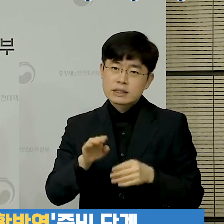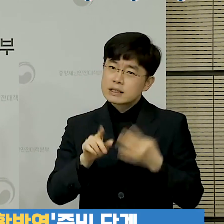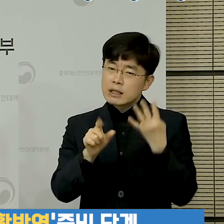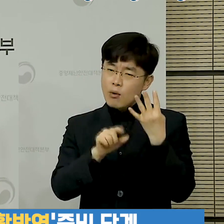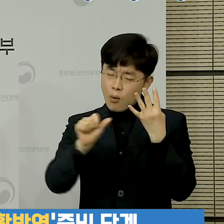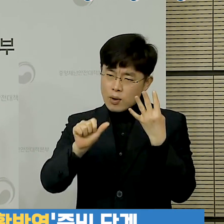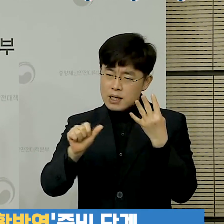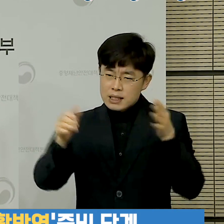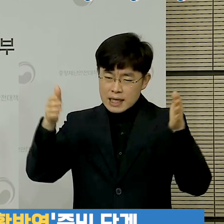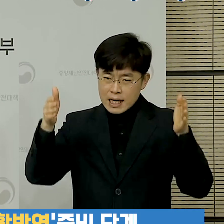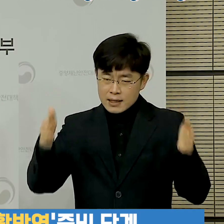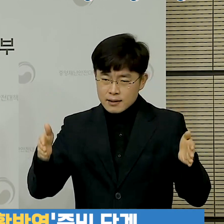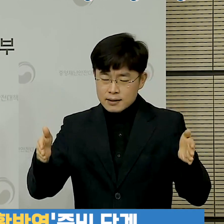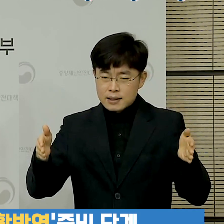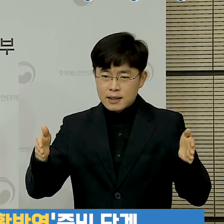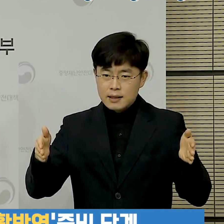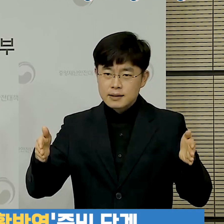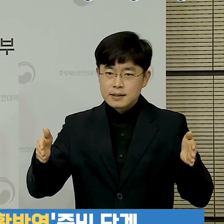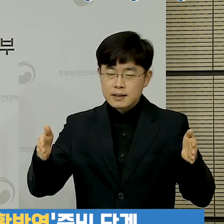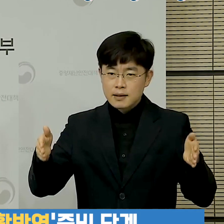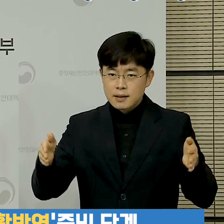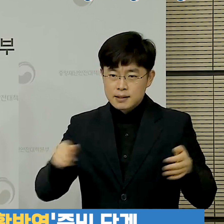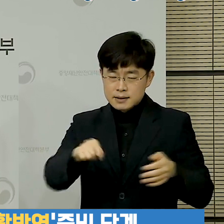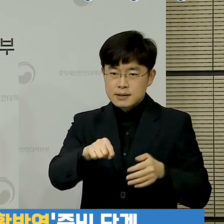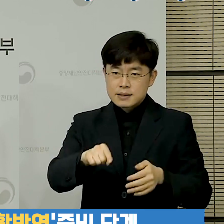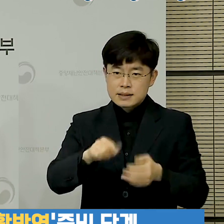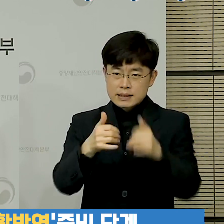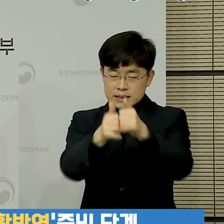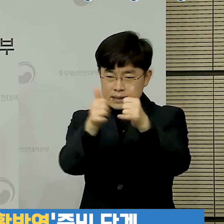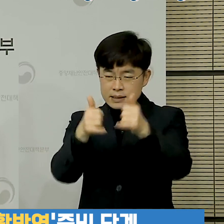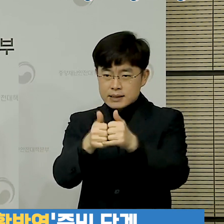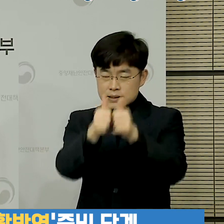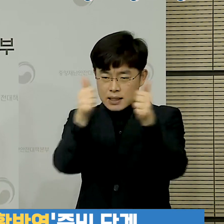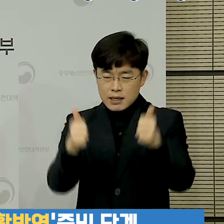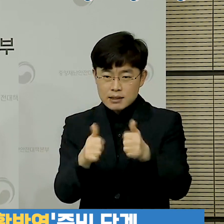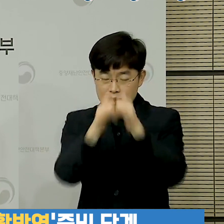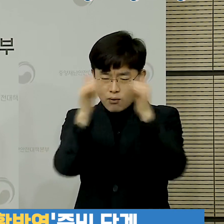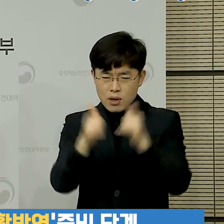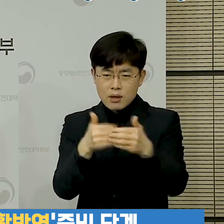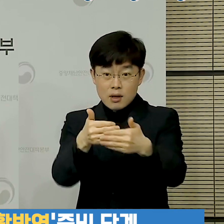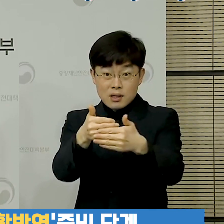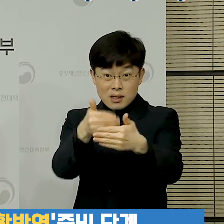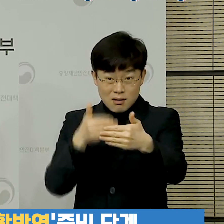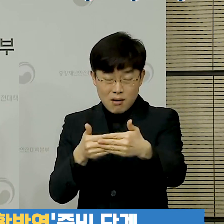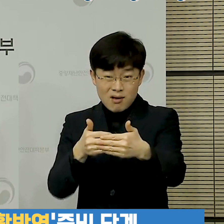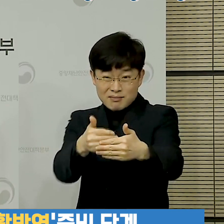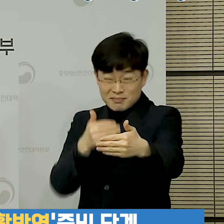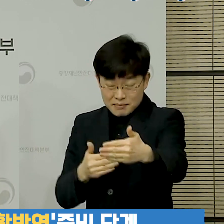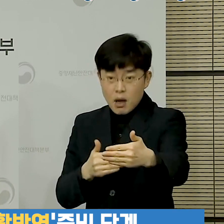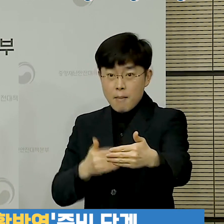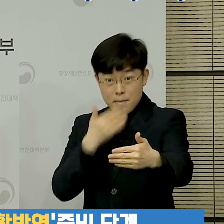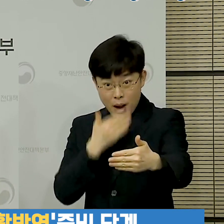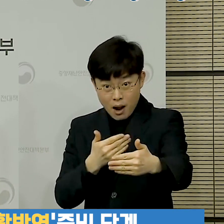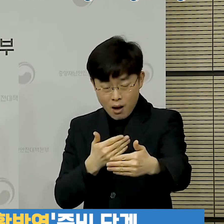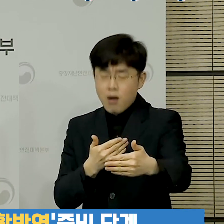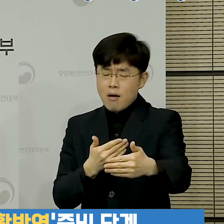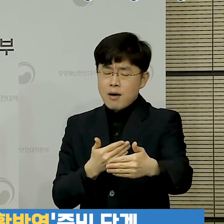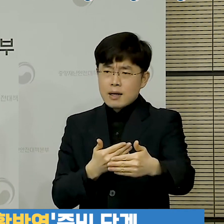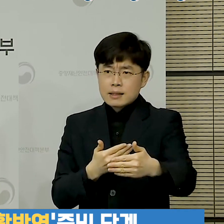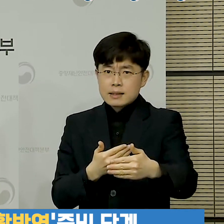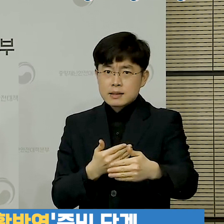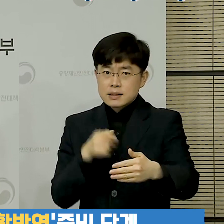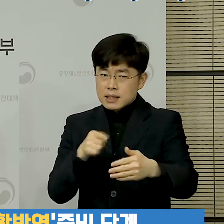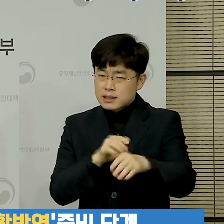효과가 달성되었다고 판단하면 국민들께서 좀 일상생활과 경제활동과 조화될 수 있는 형태의 좀